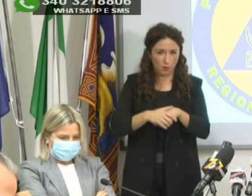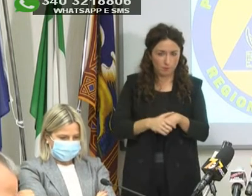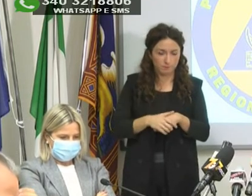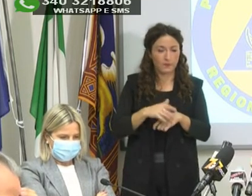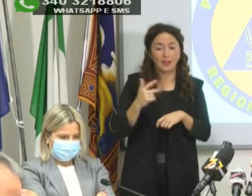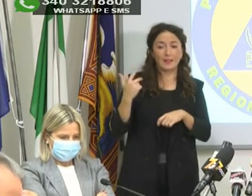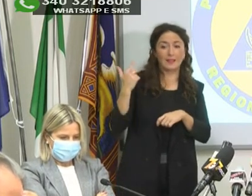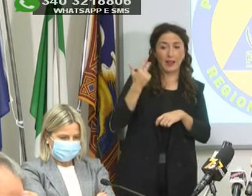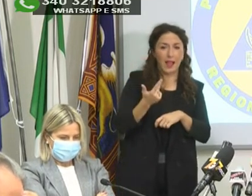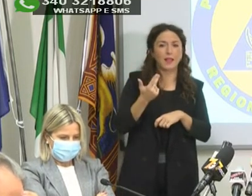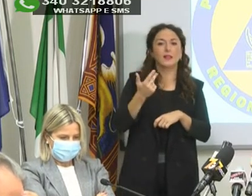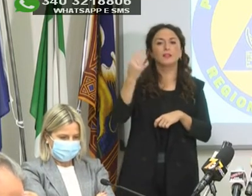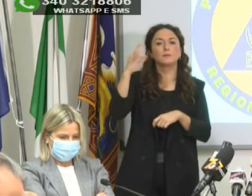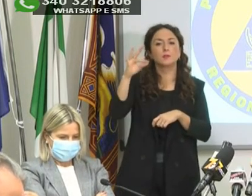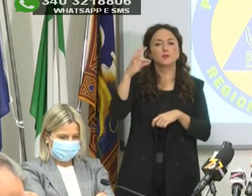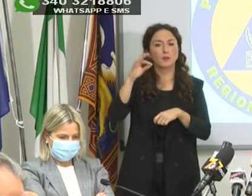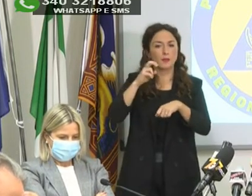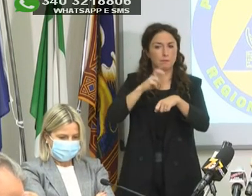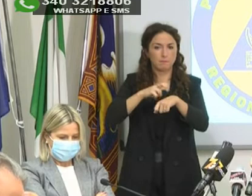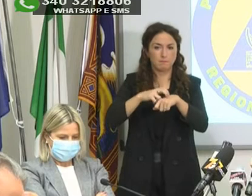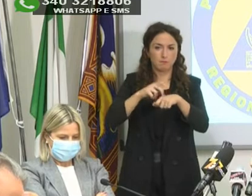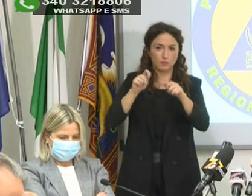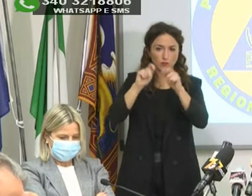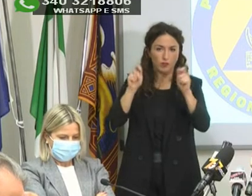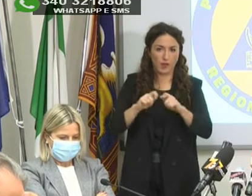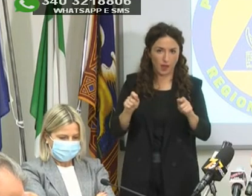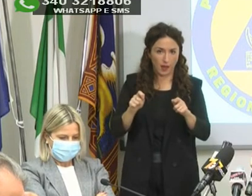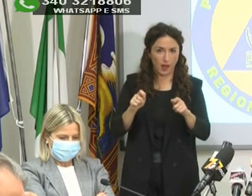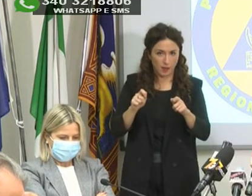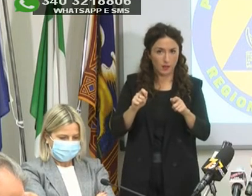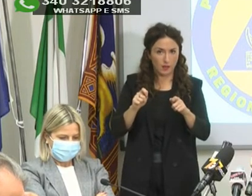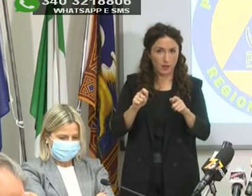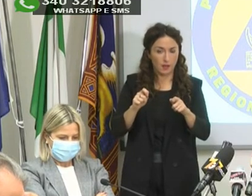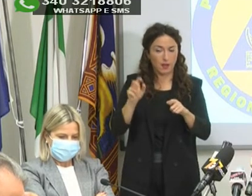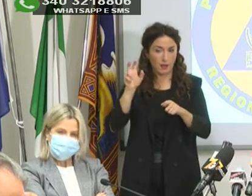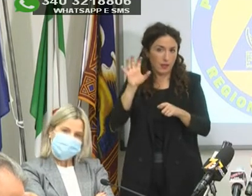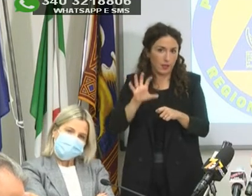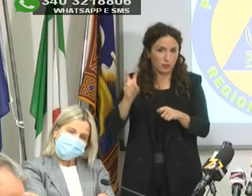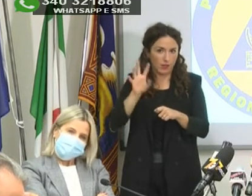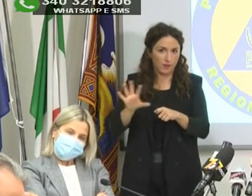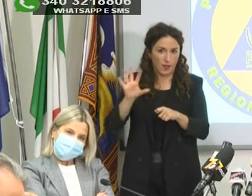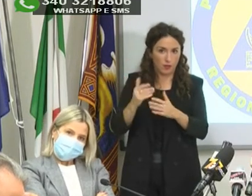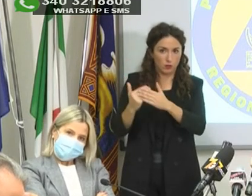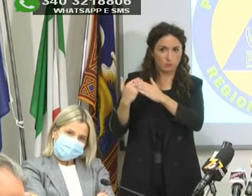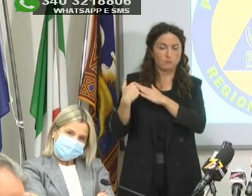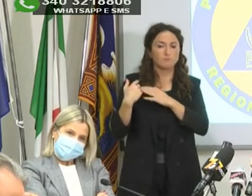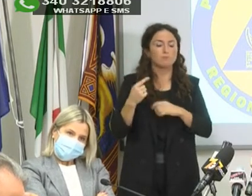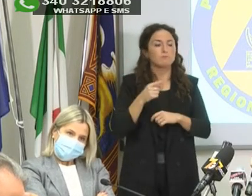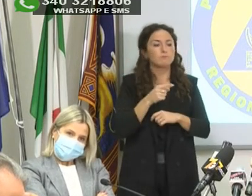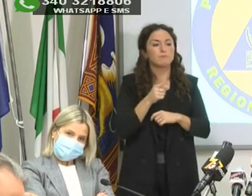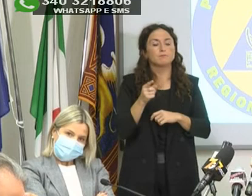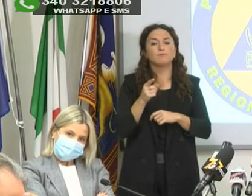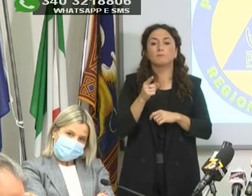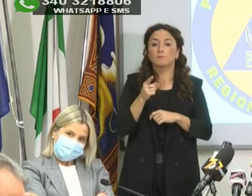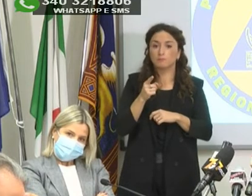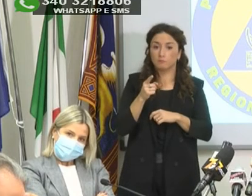di, chiamiamola specializzazione in medicina generale, li fa direttamente la Regione Veneto, Avete accelerato, come avete fatto per gli